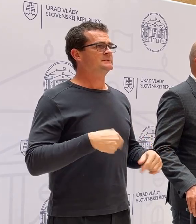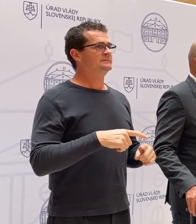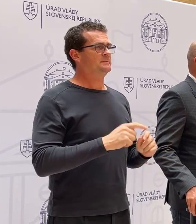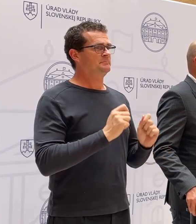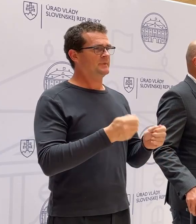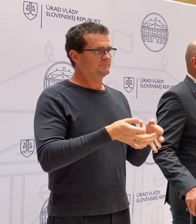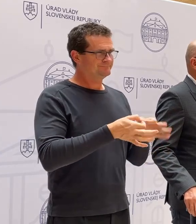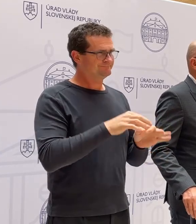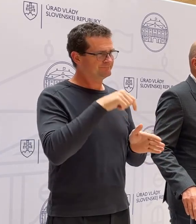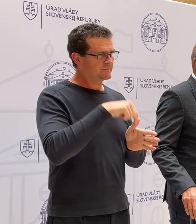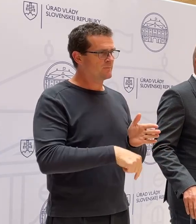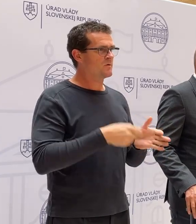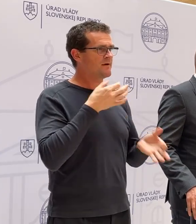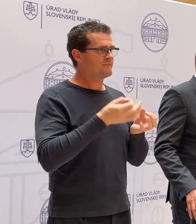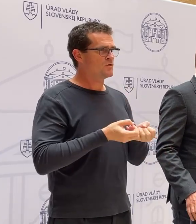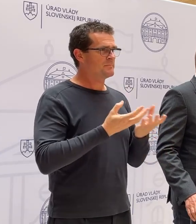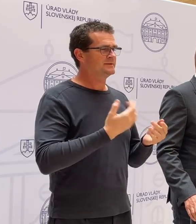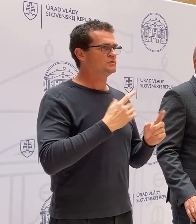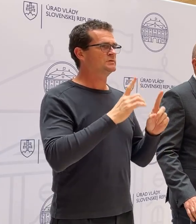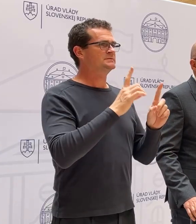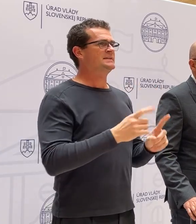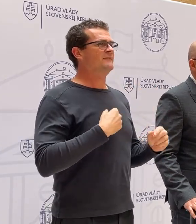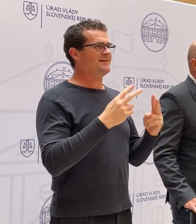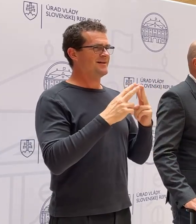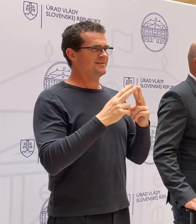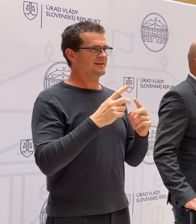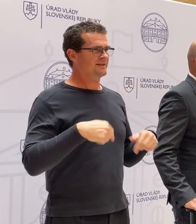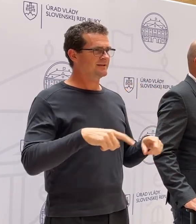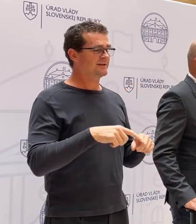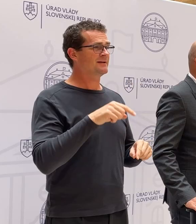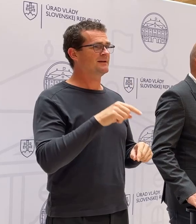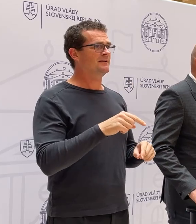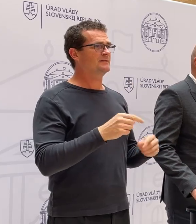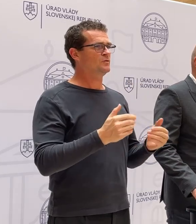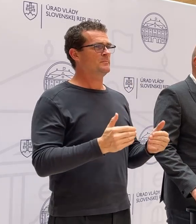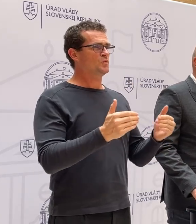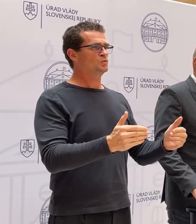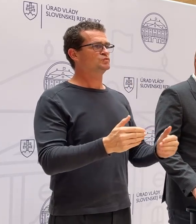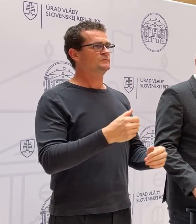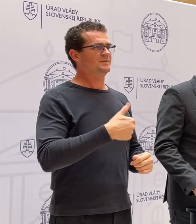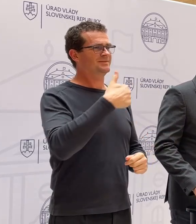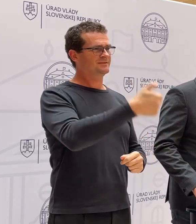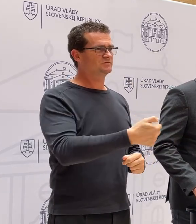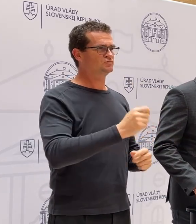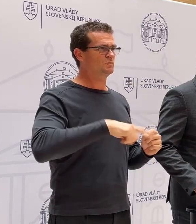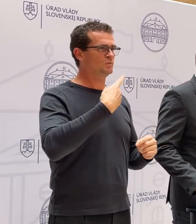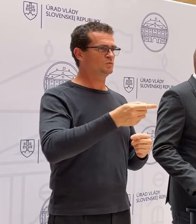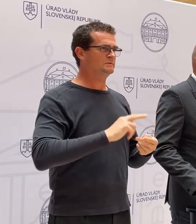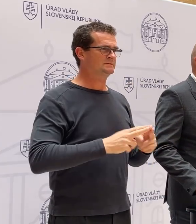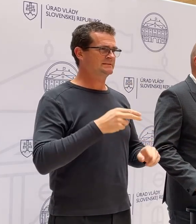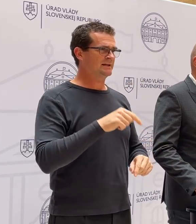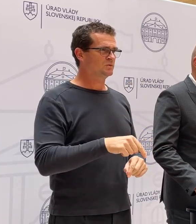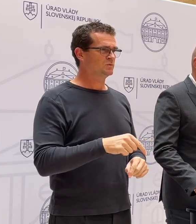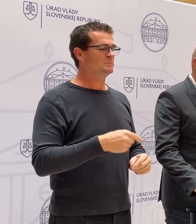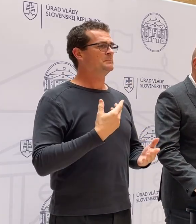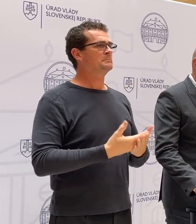podám detailnejšiu informáciu o stave v energetike. Toto sa posúva o jeden týždeň na budúcu stredu,